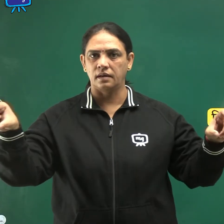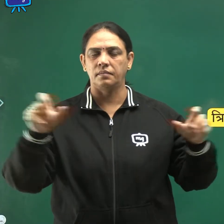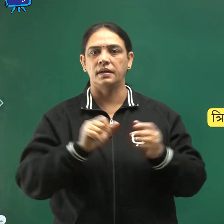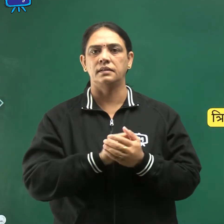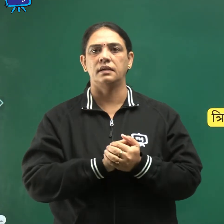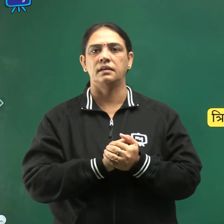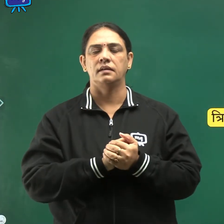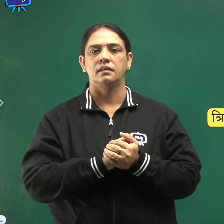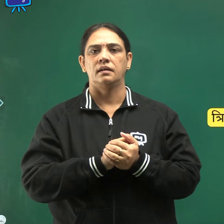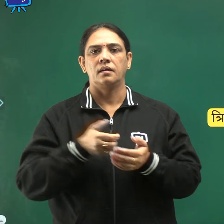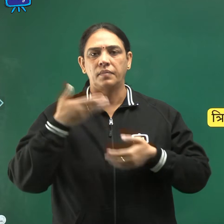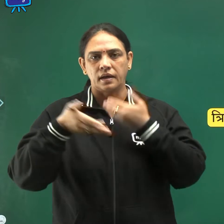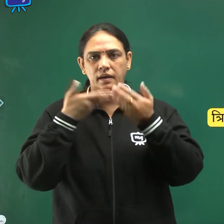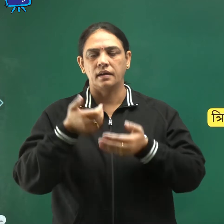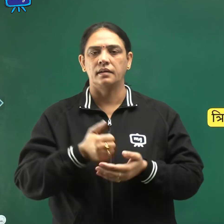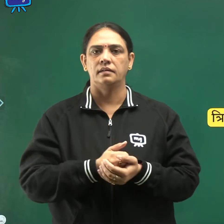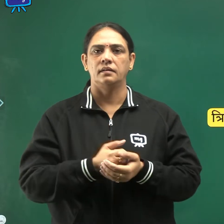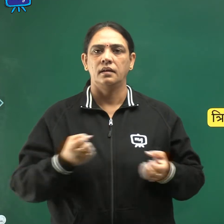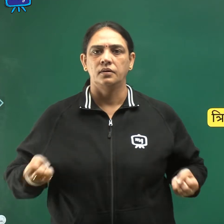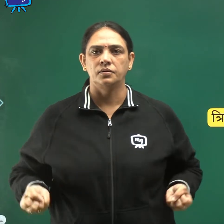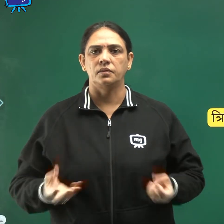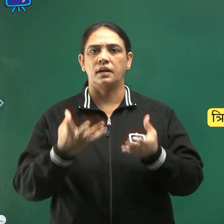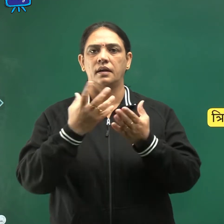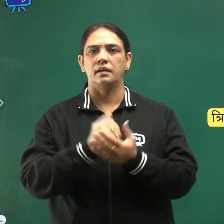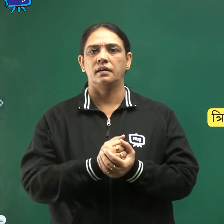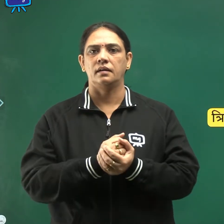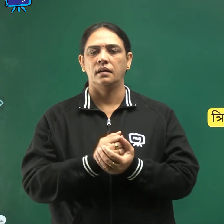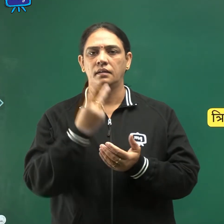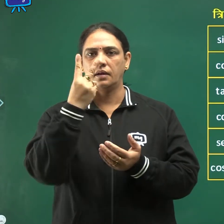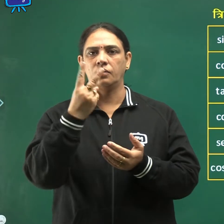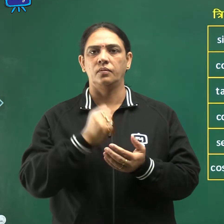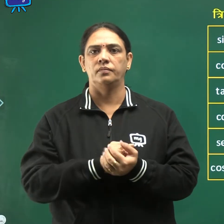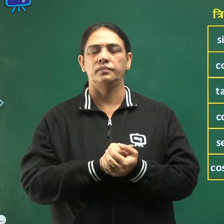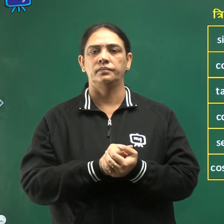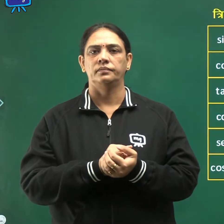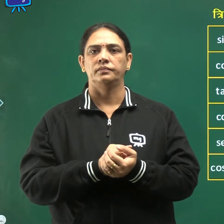परिचय पढ़ेंगे। शुरू करें। देखो,